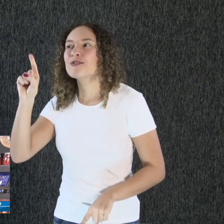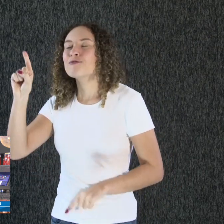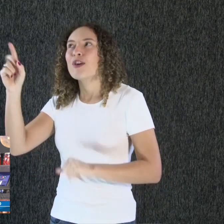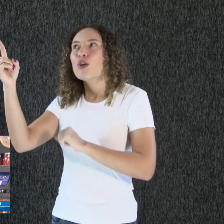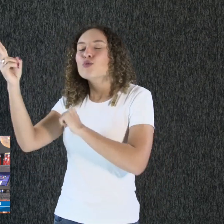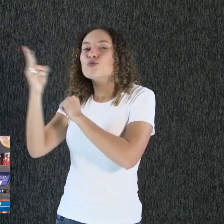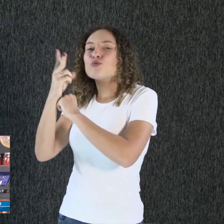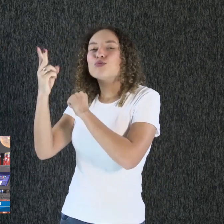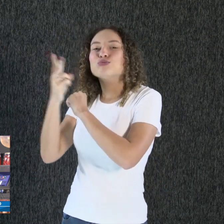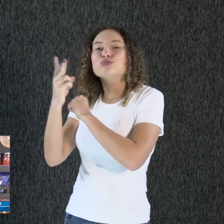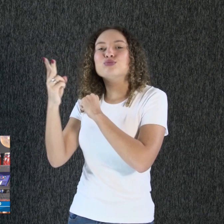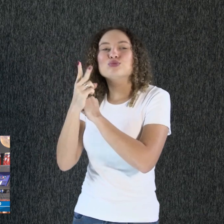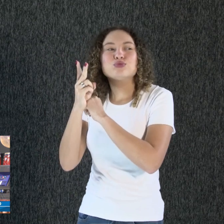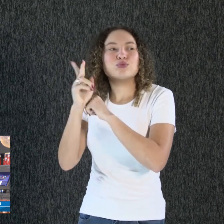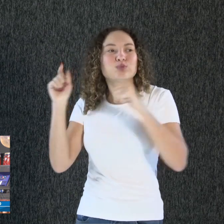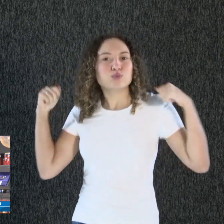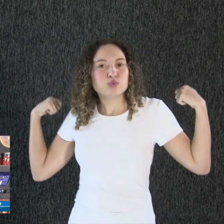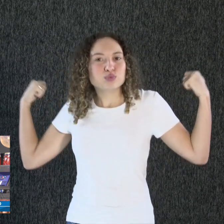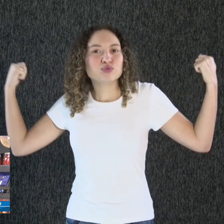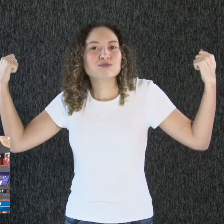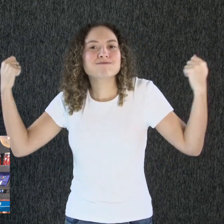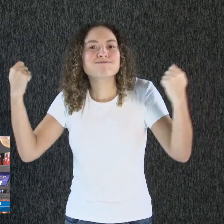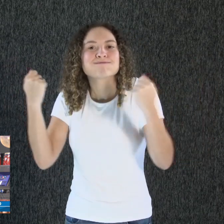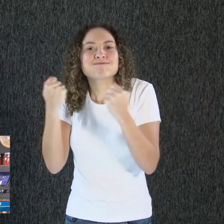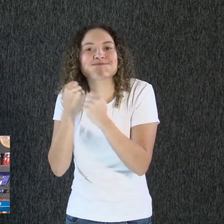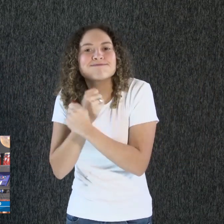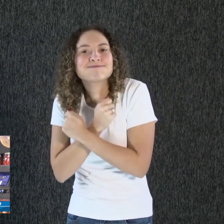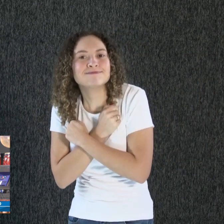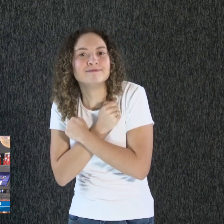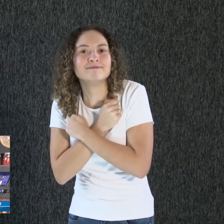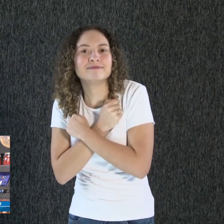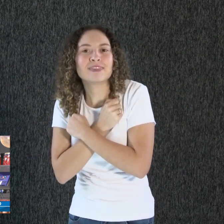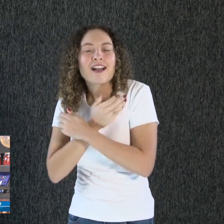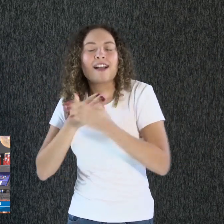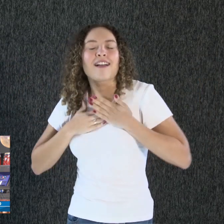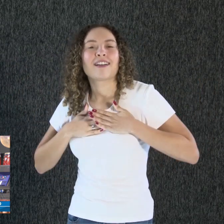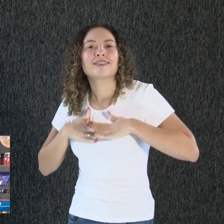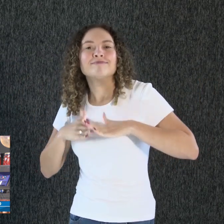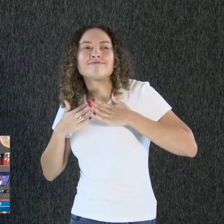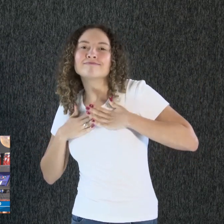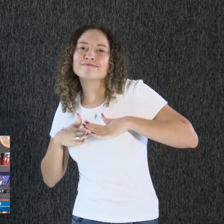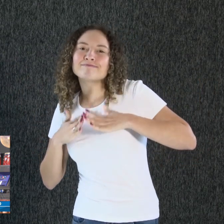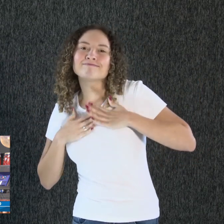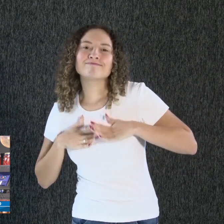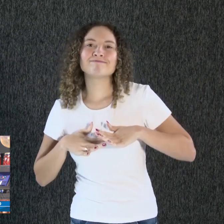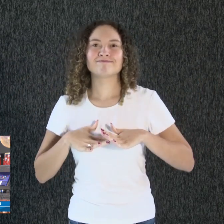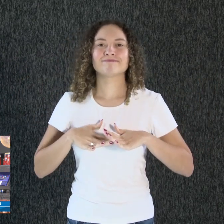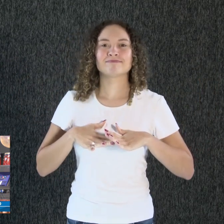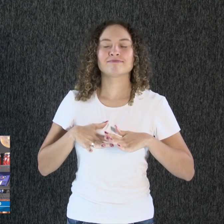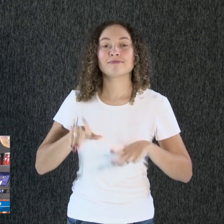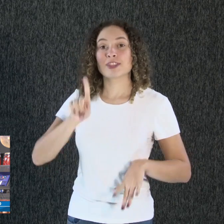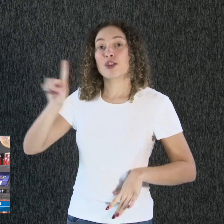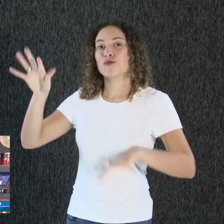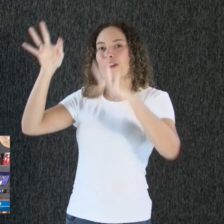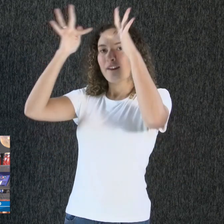o cobrirá com as suas penas e sob as suas asas você encontrará